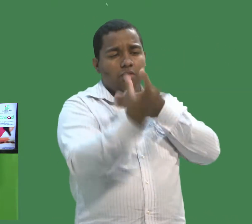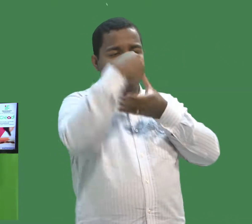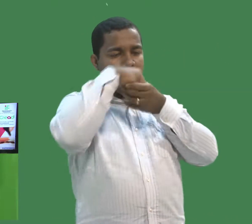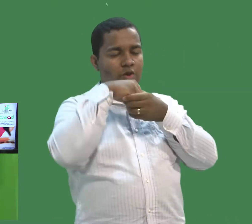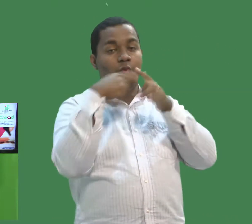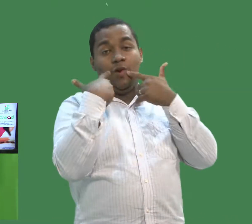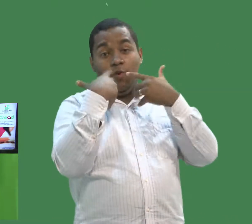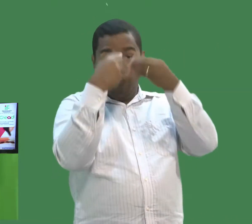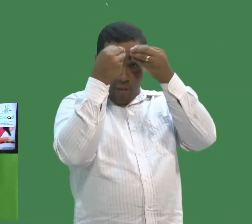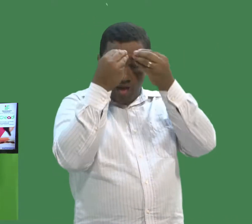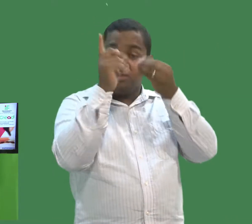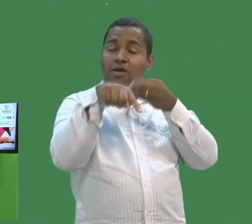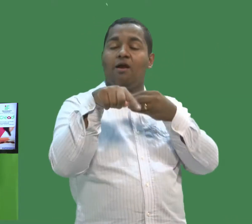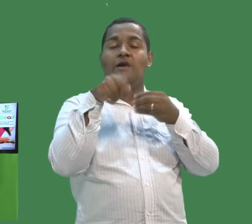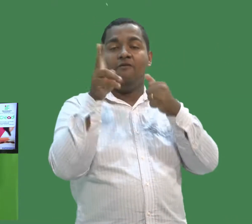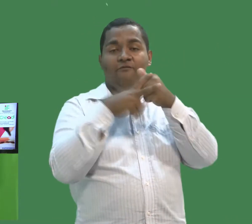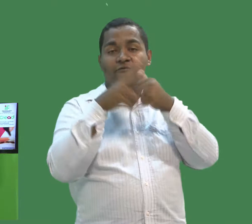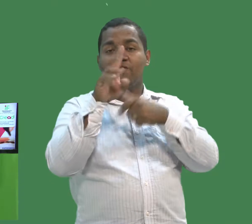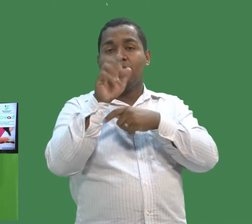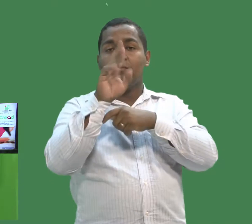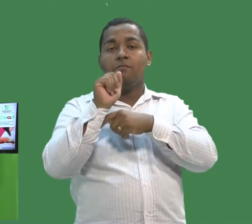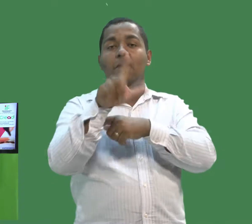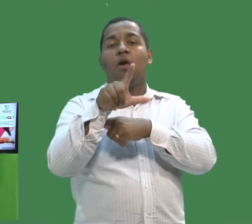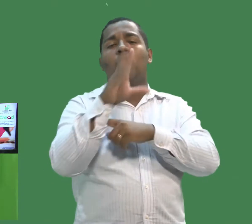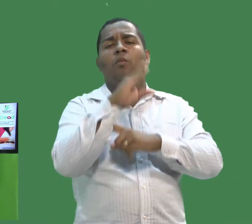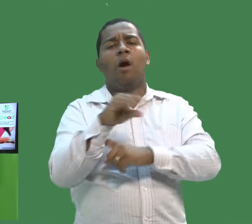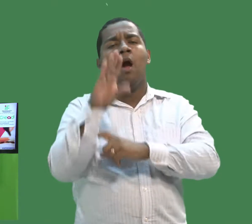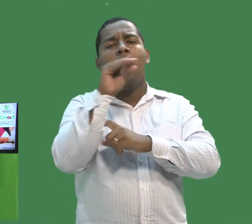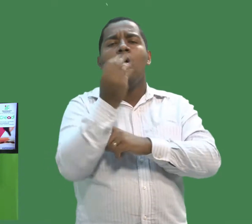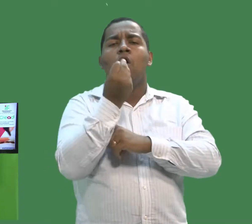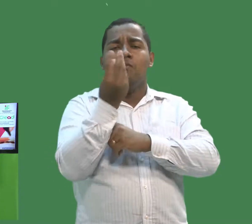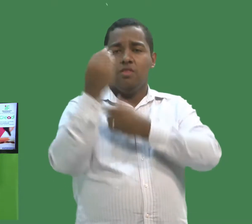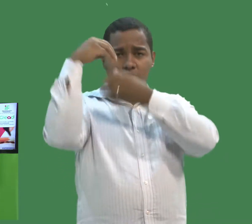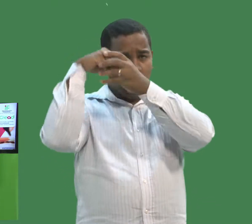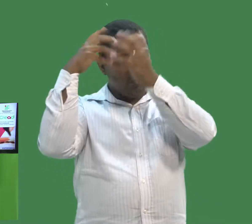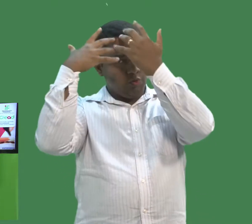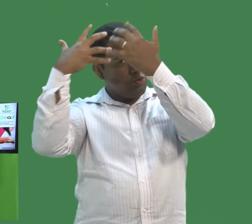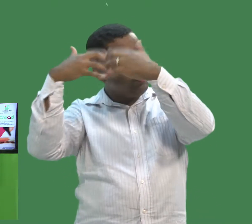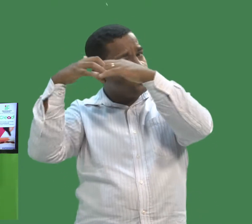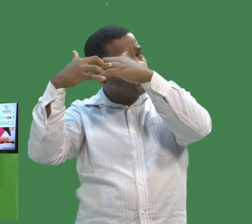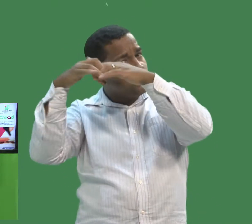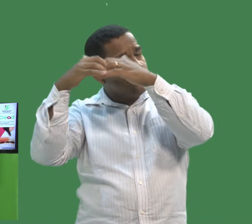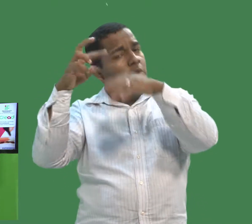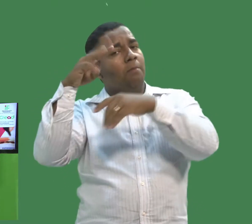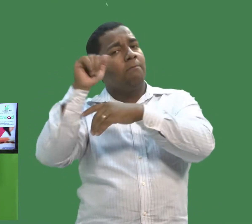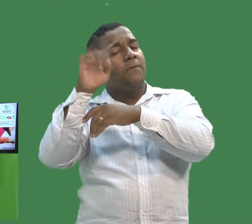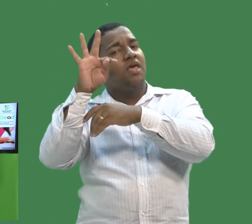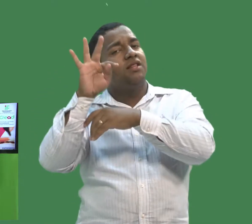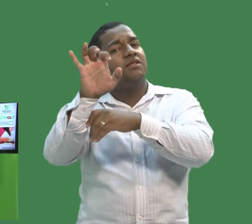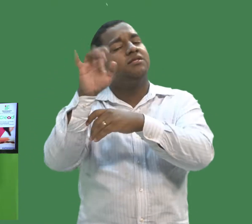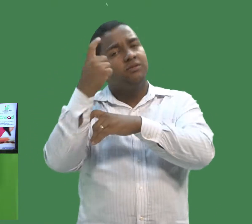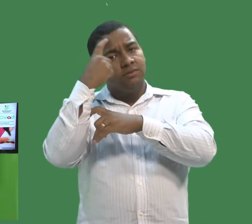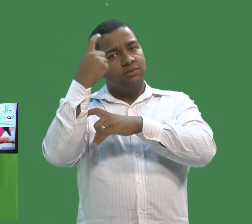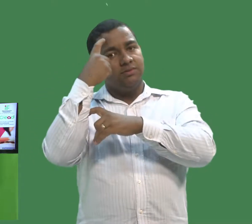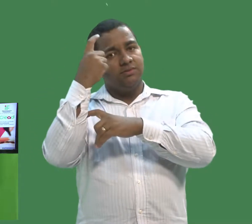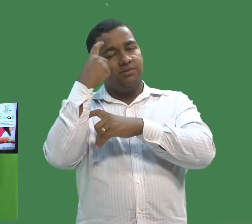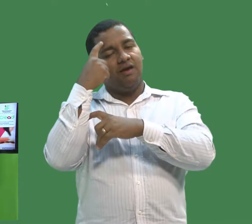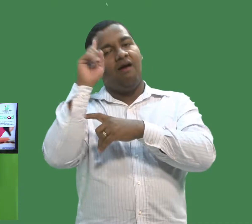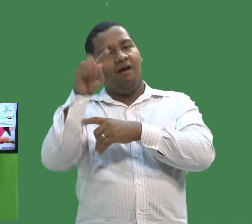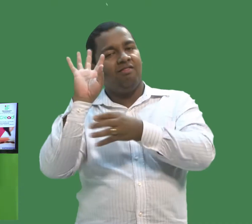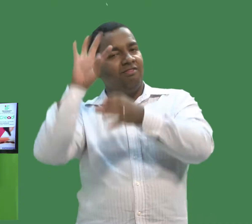linguagem verbal. Ela quer entender e explicar a estrutura mental e os processos envolvidos no uso de uma